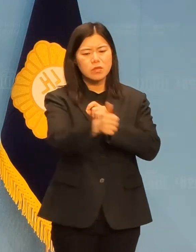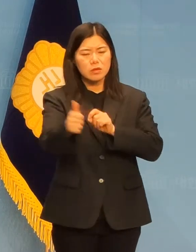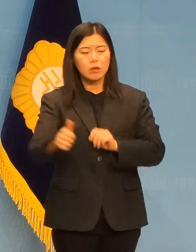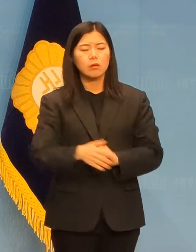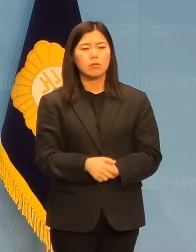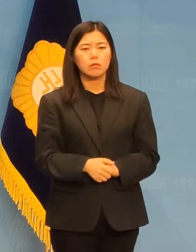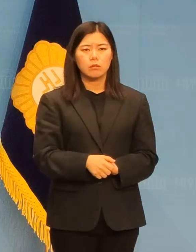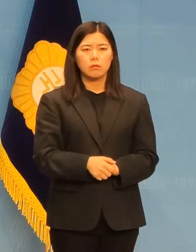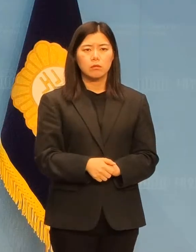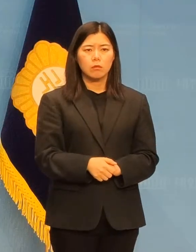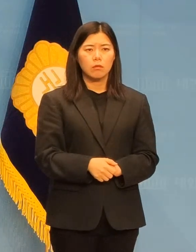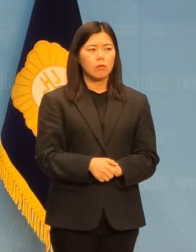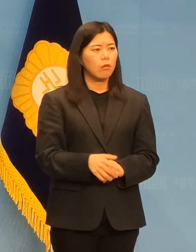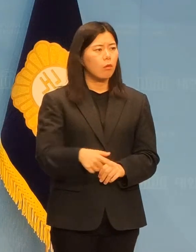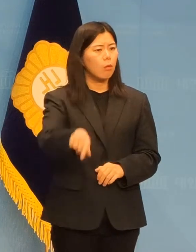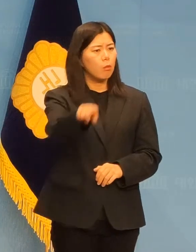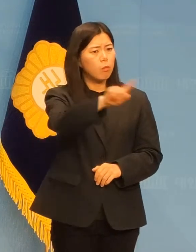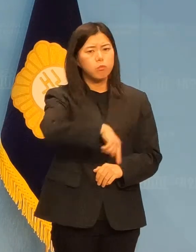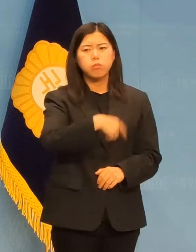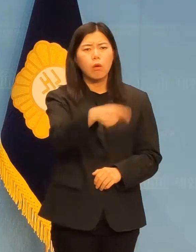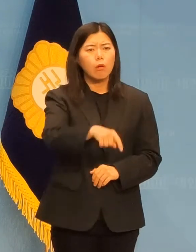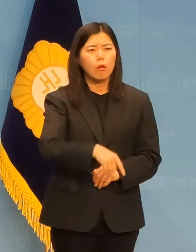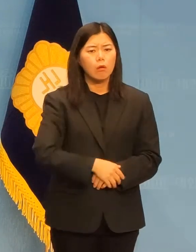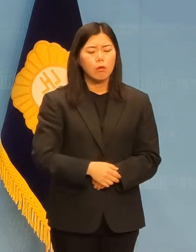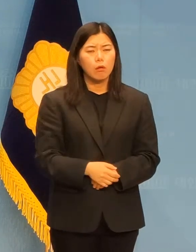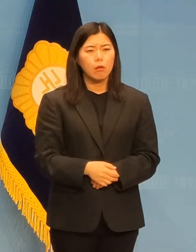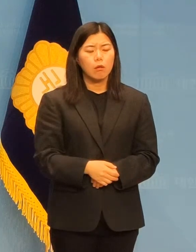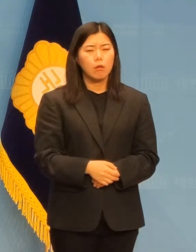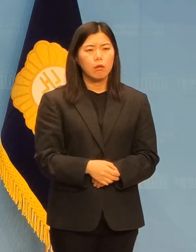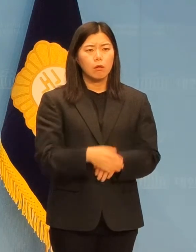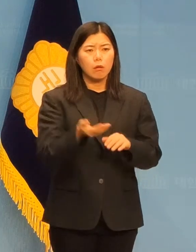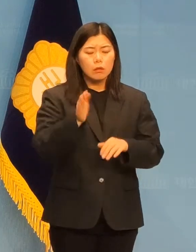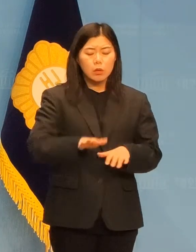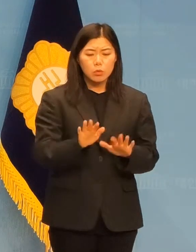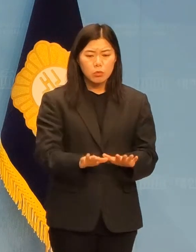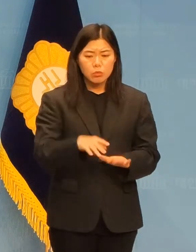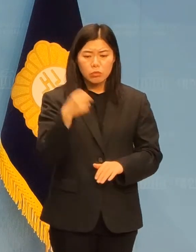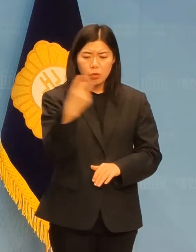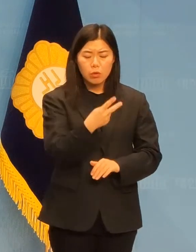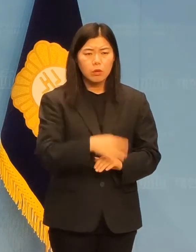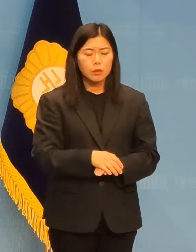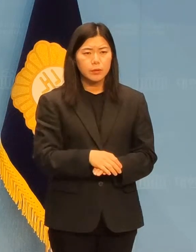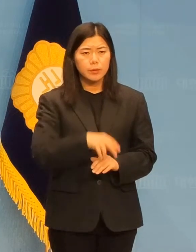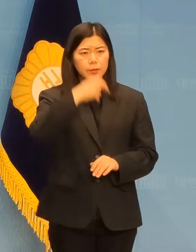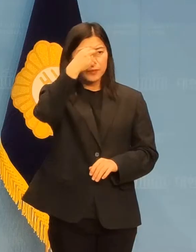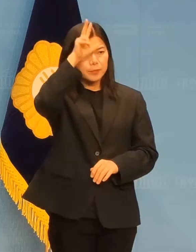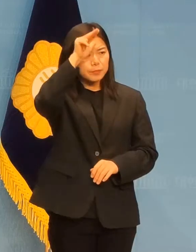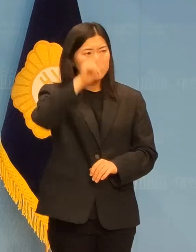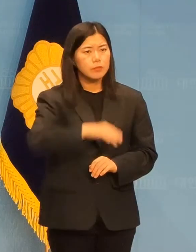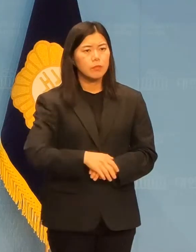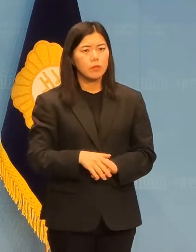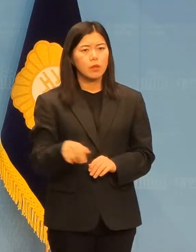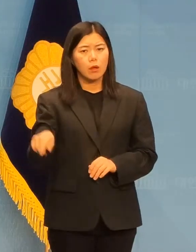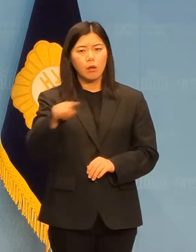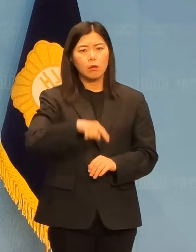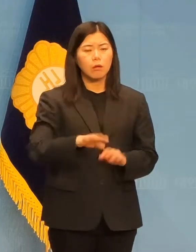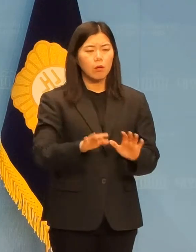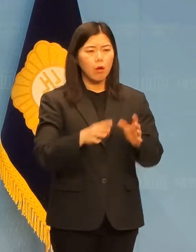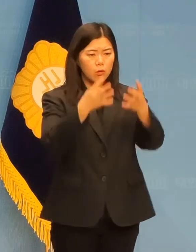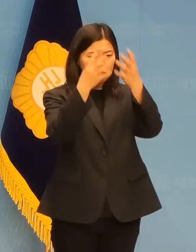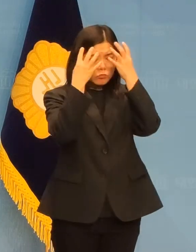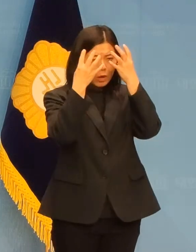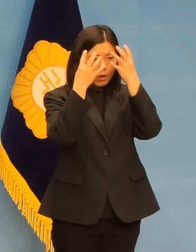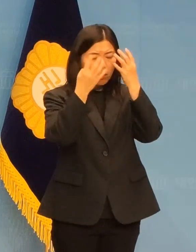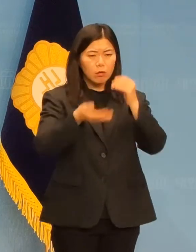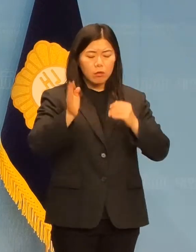그들을 어찌해야 합니까? 이런 상황 속에서 또 이 검사들이 형종이